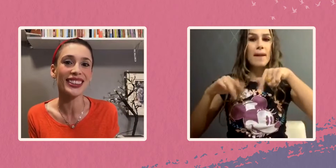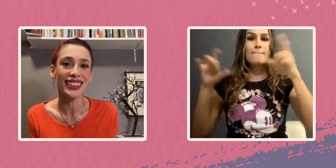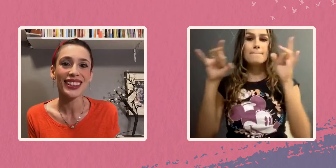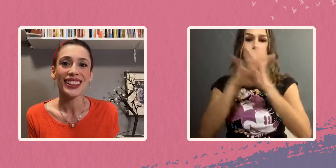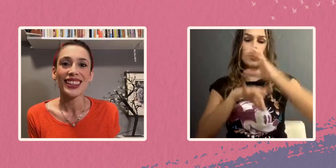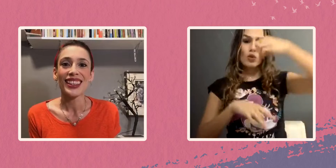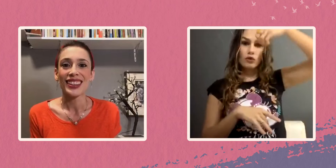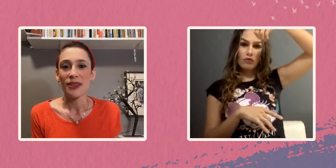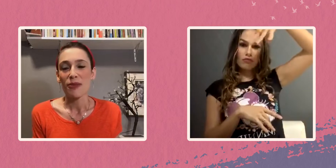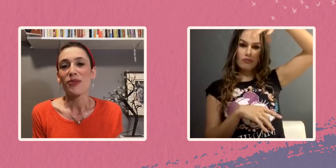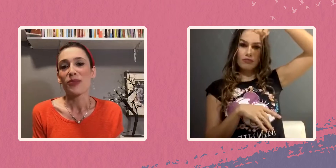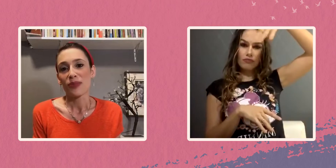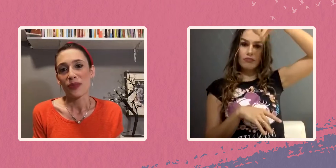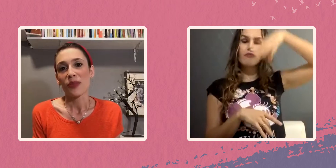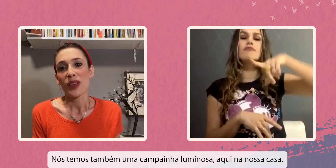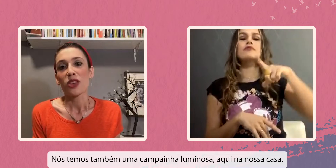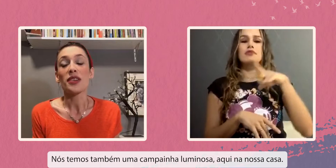chegando.